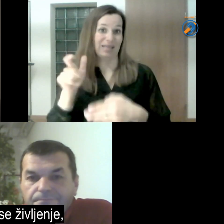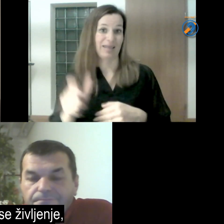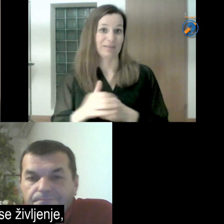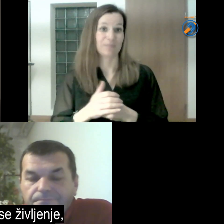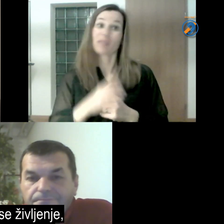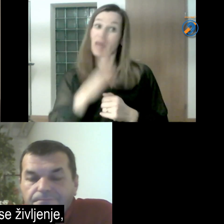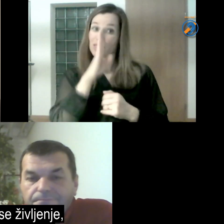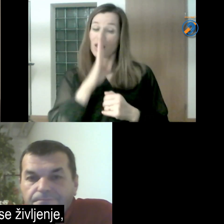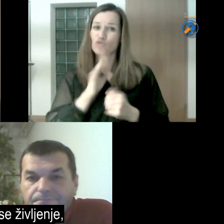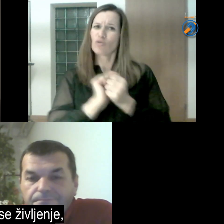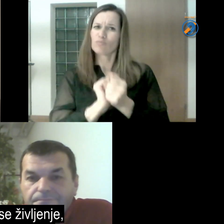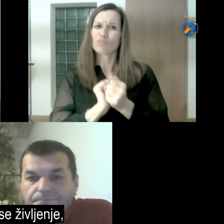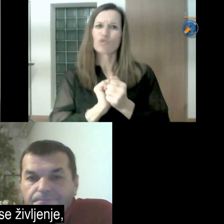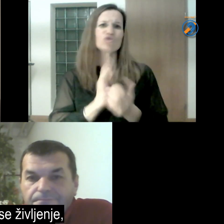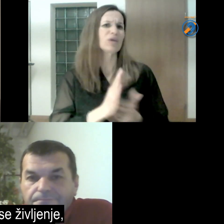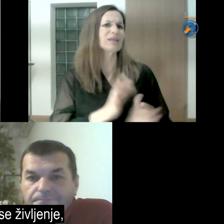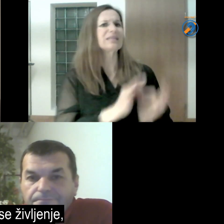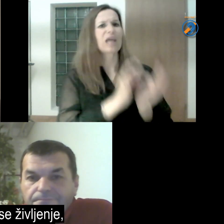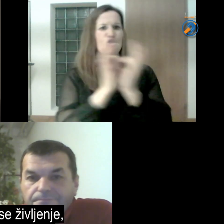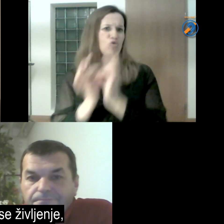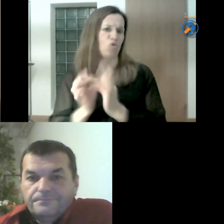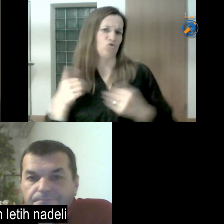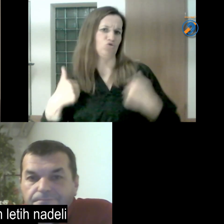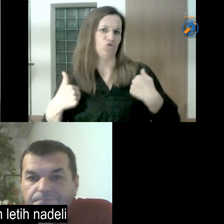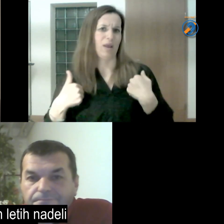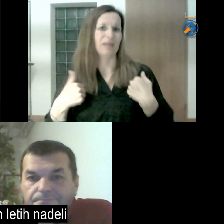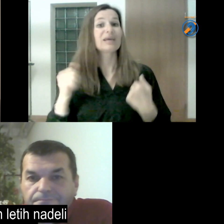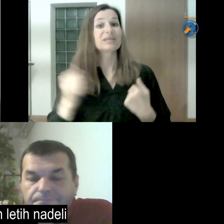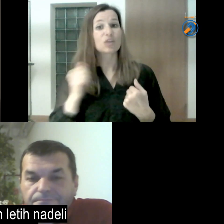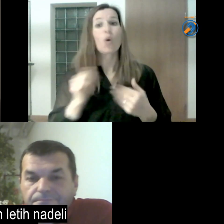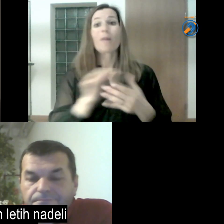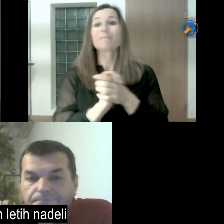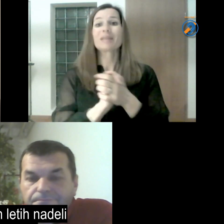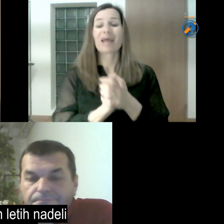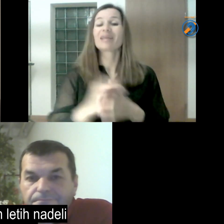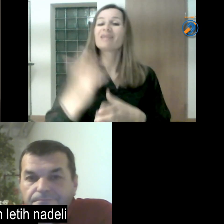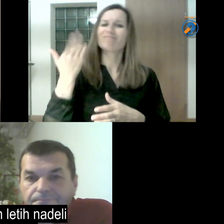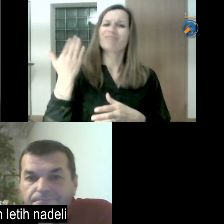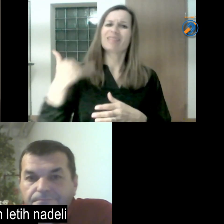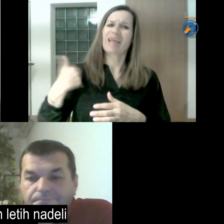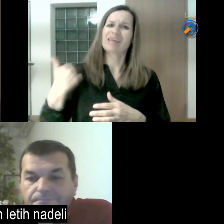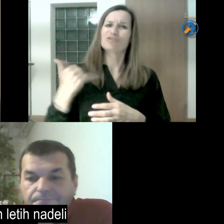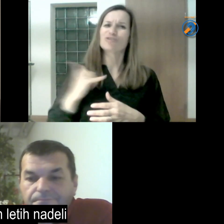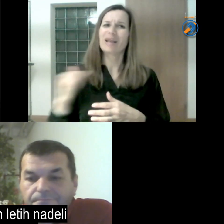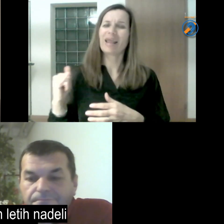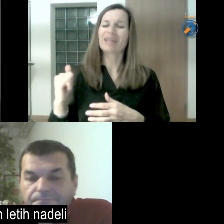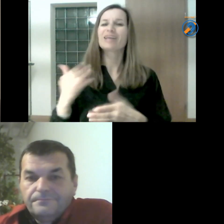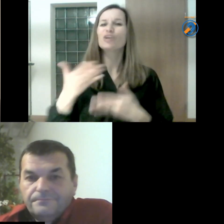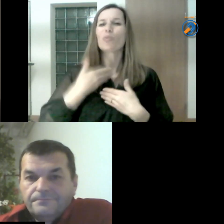spopada praktično vse življenje, zato so mu prijatelji v najstniških letih nadeli vzdevek